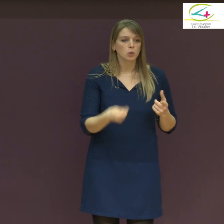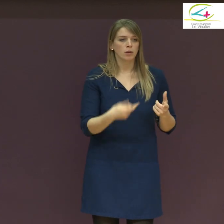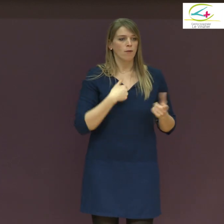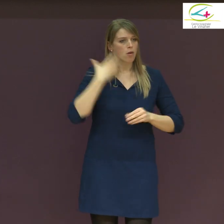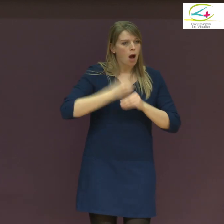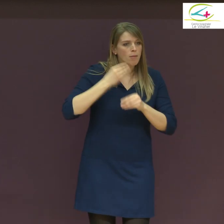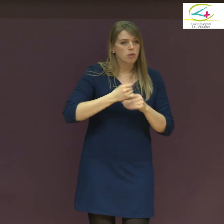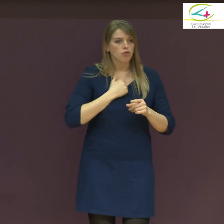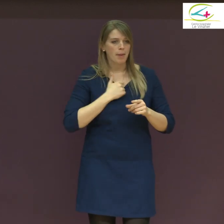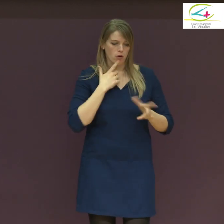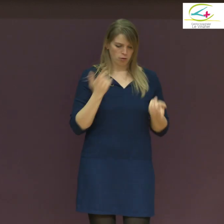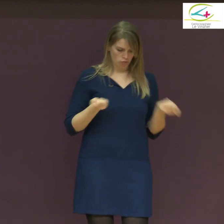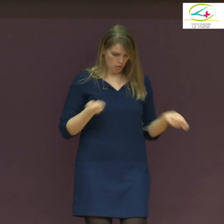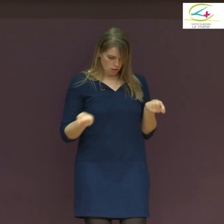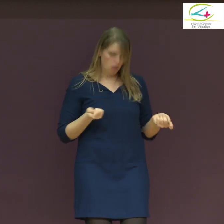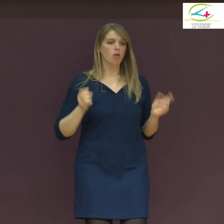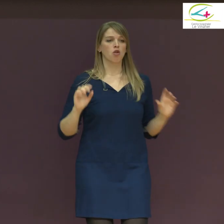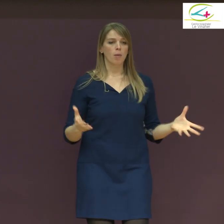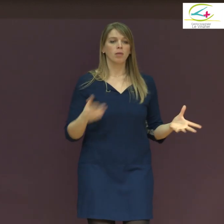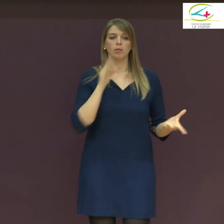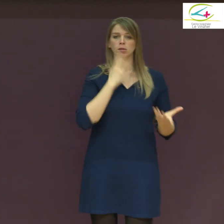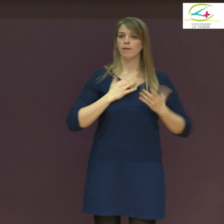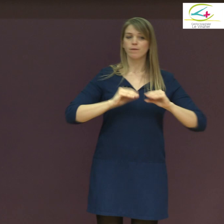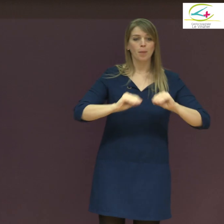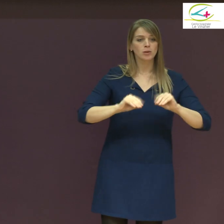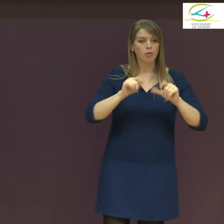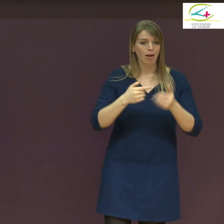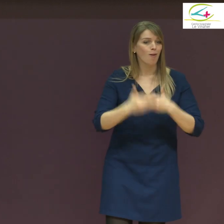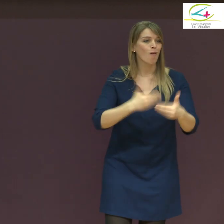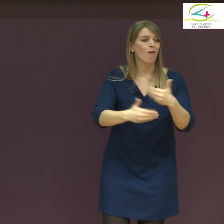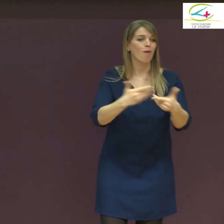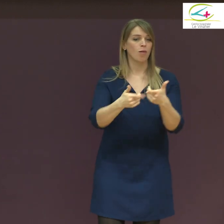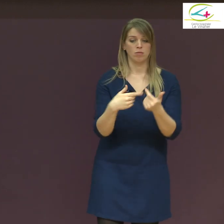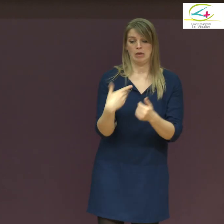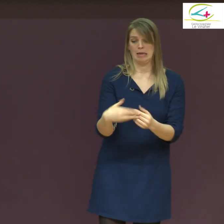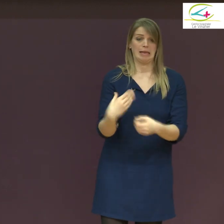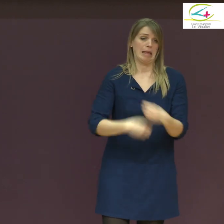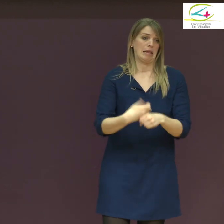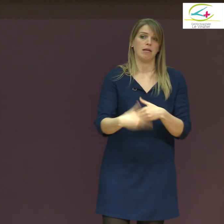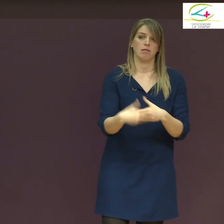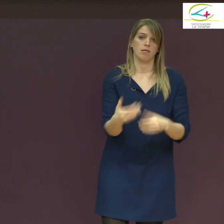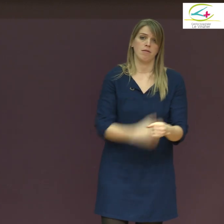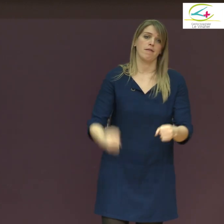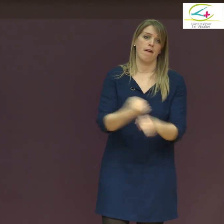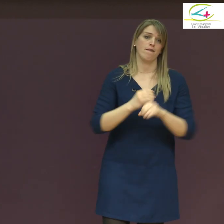à savoir comment on va gérer. C'est pour ça qu'il y a ces formations qui se déploient là, à partir de cette année.